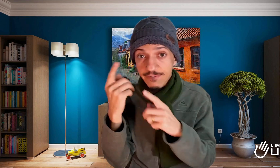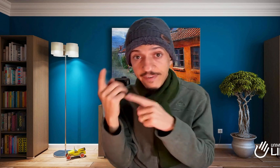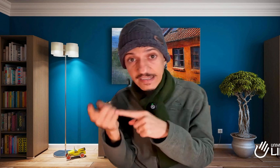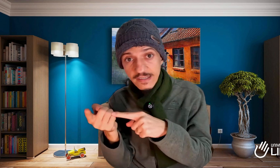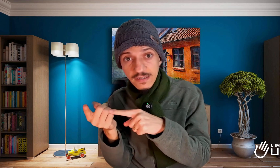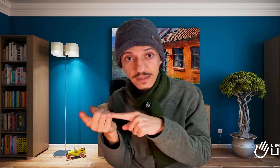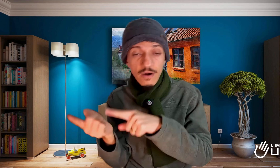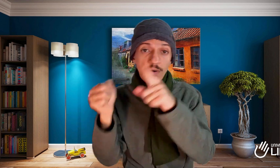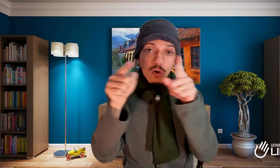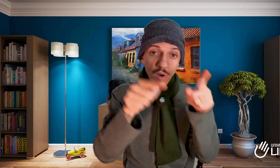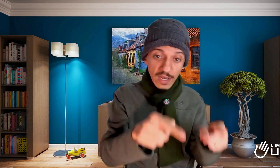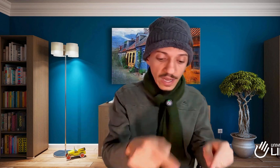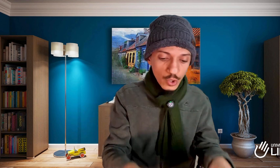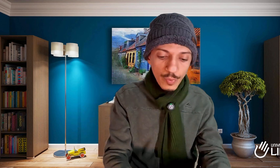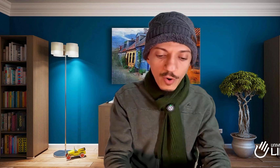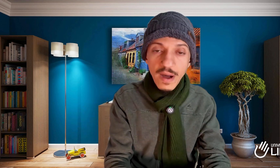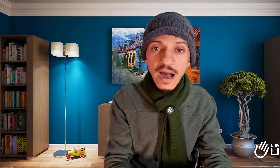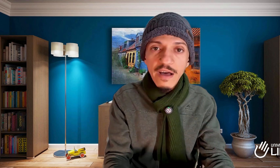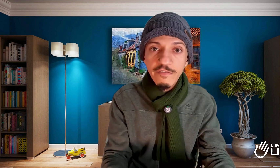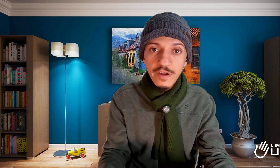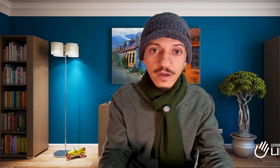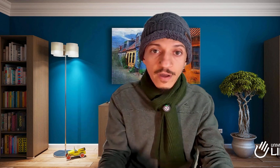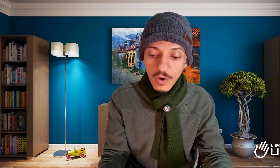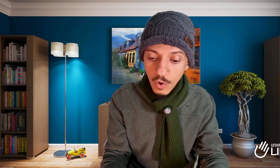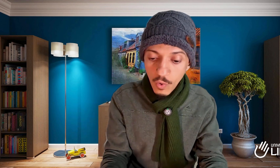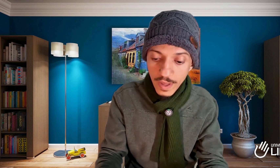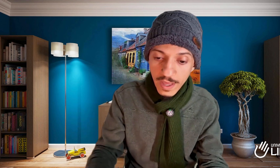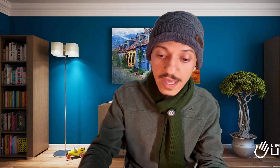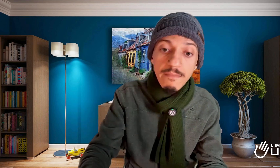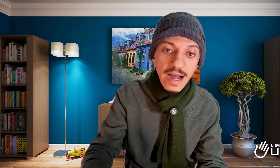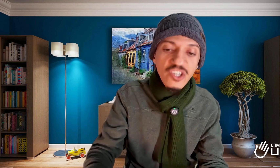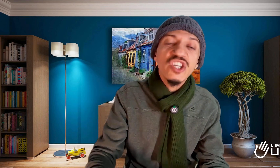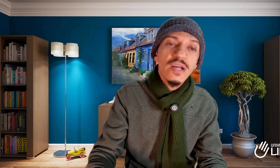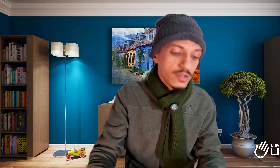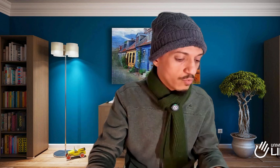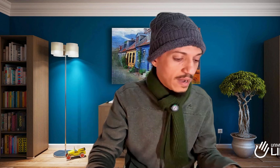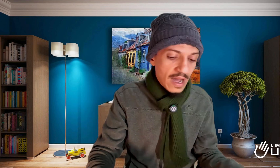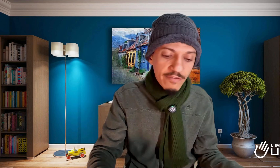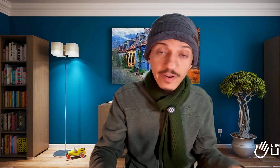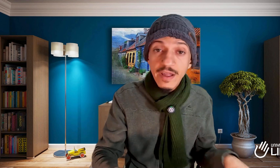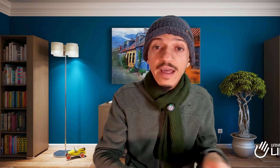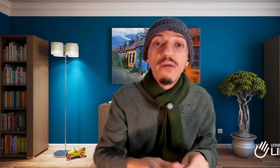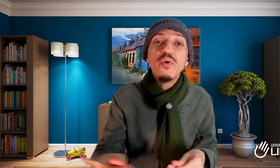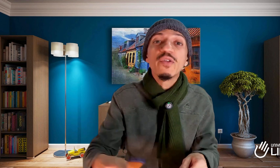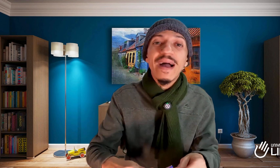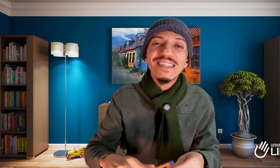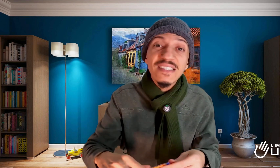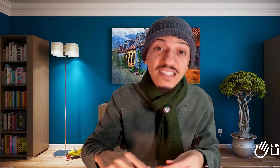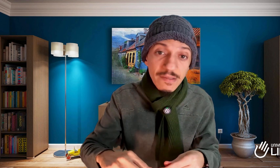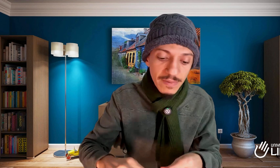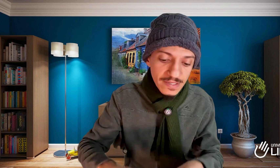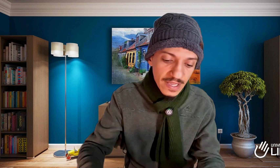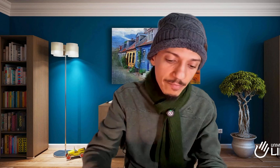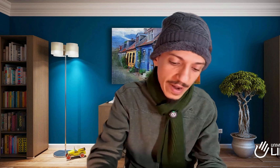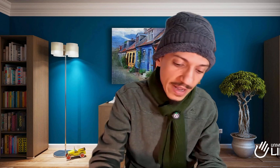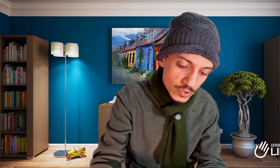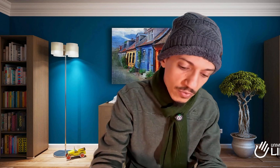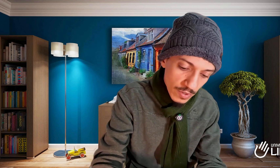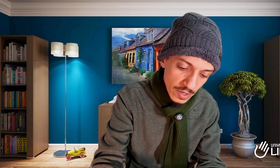esse sinal olhando para uma árvore ou imaginando uma árvore, é muito mais simples e prático